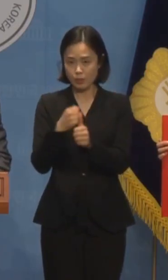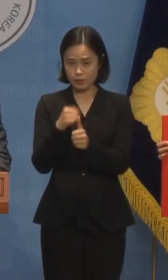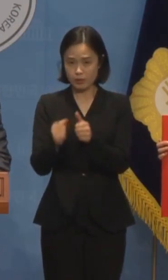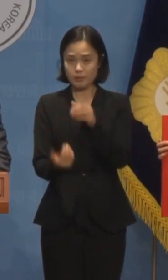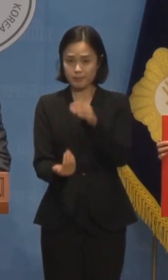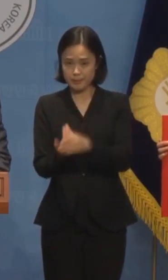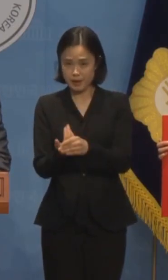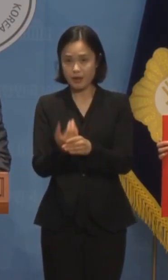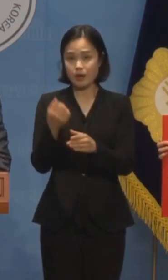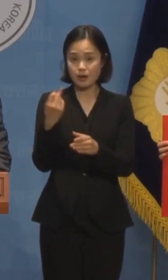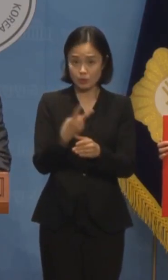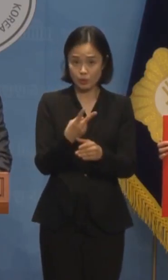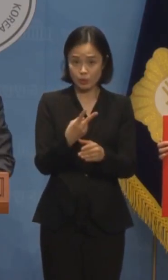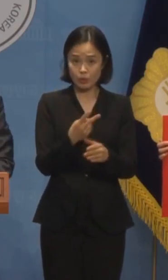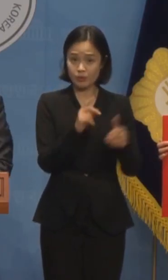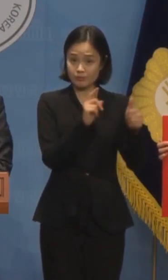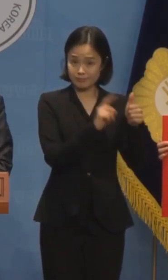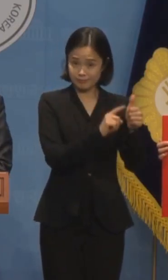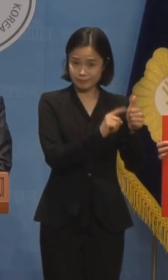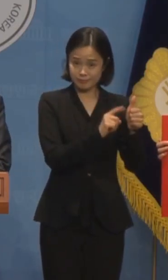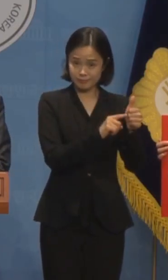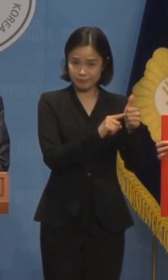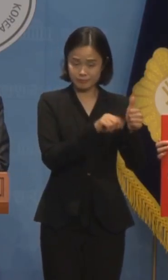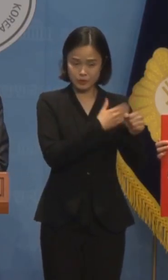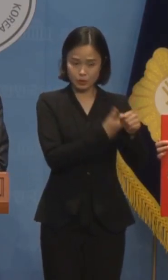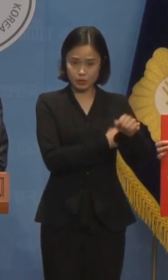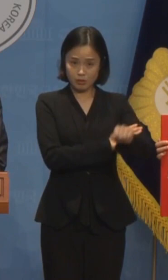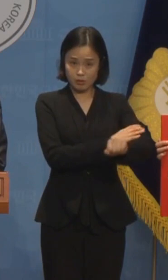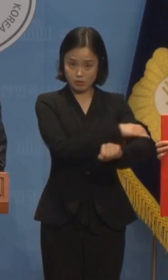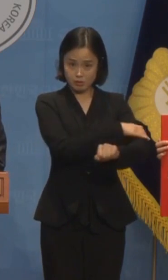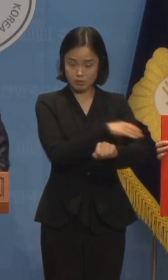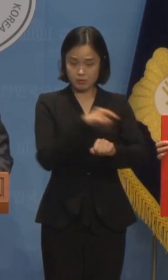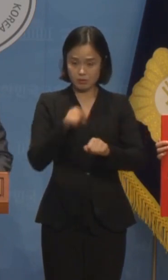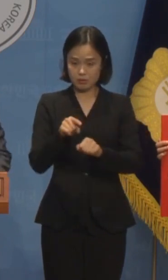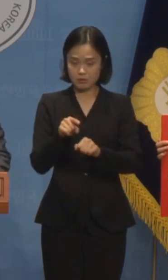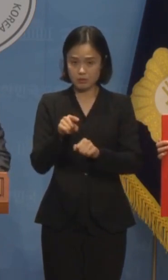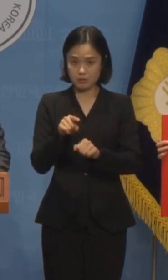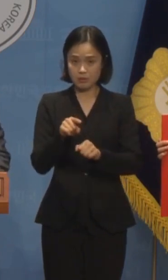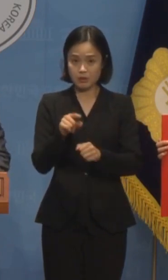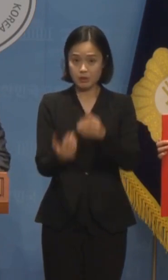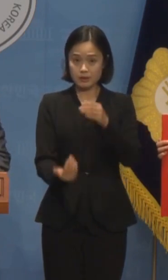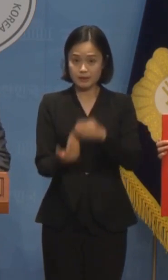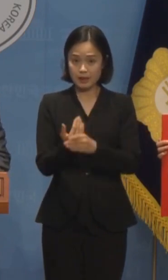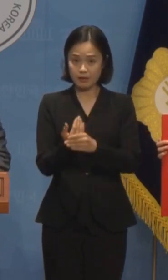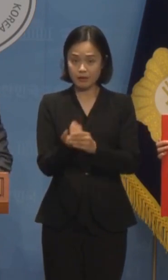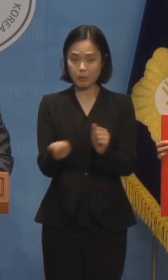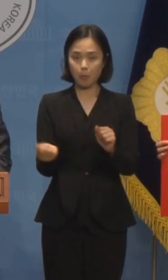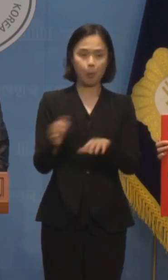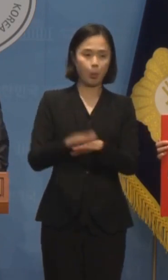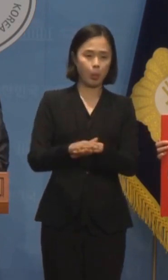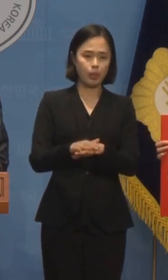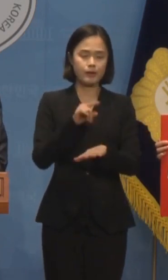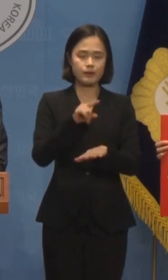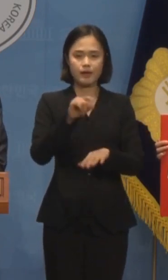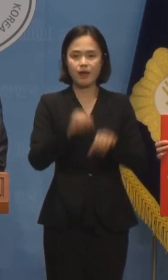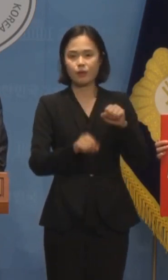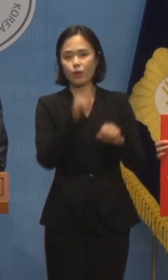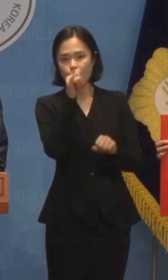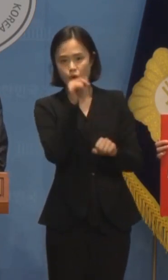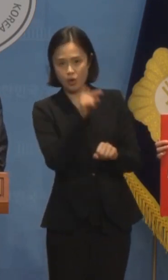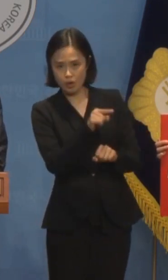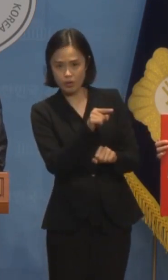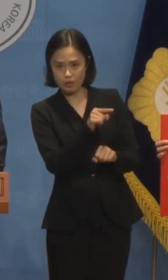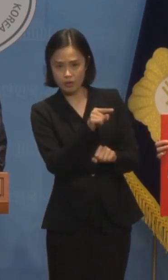동원해서 문제를 덮으려 했기 때문입니다. 자녀의 학교폭력을 덮기 위한 부모의 부정한